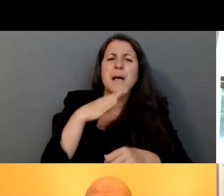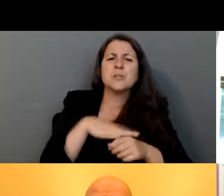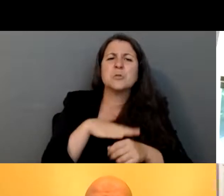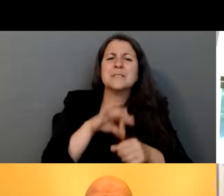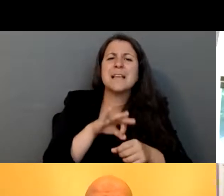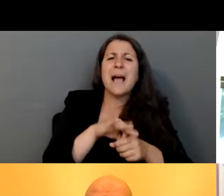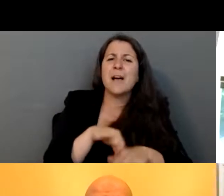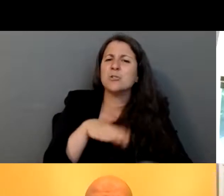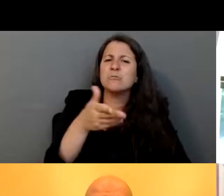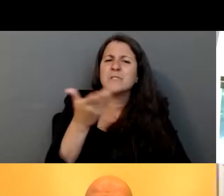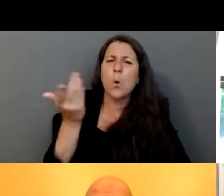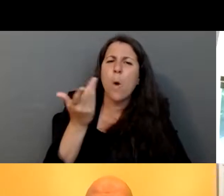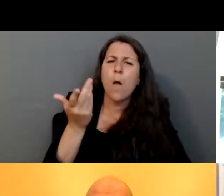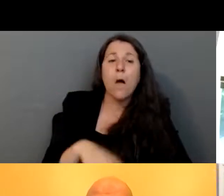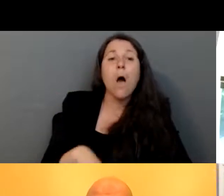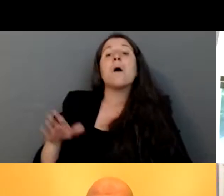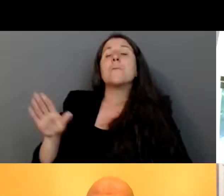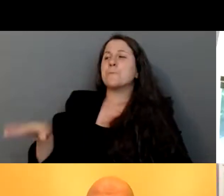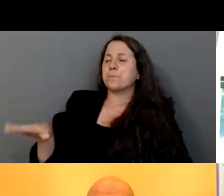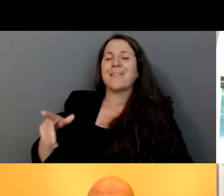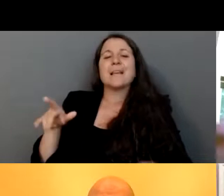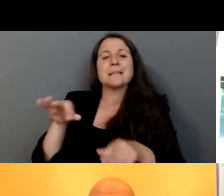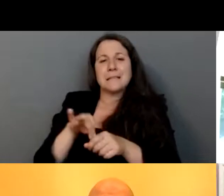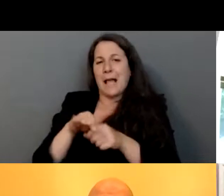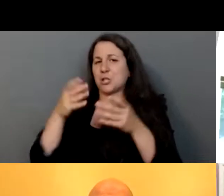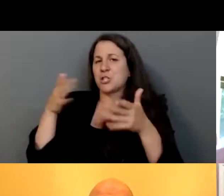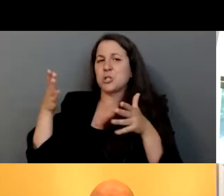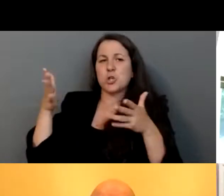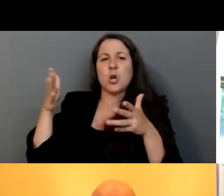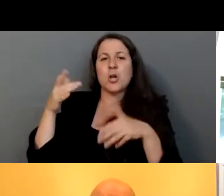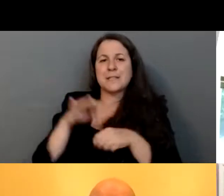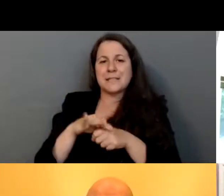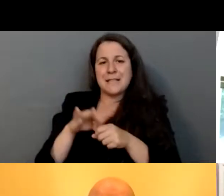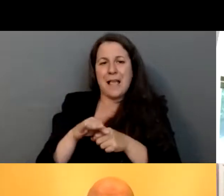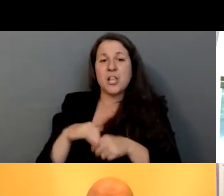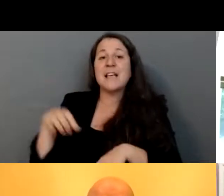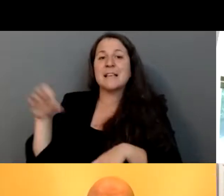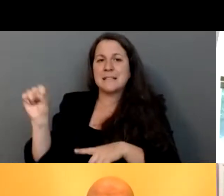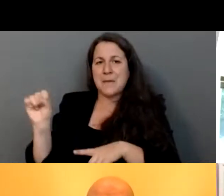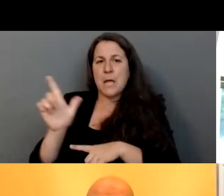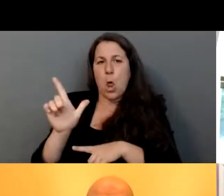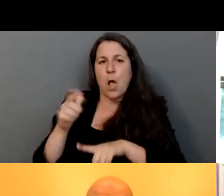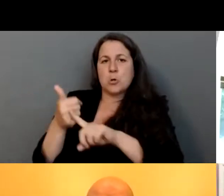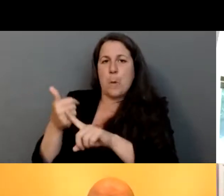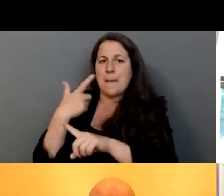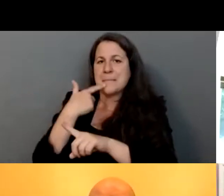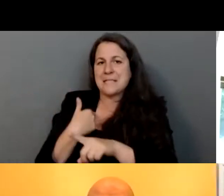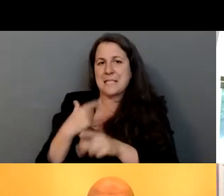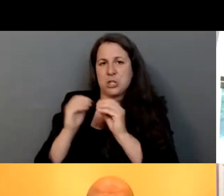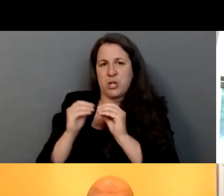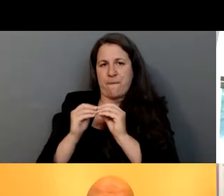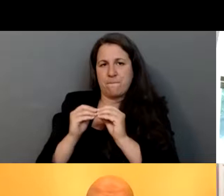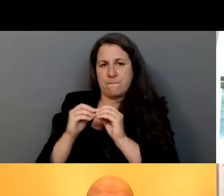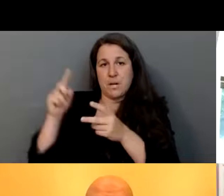Le tirage a déjà été fait. En fait, Sébastien et Laurence ont donné un chiffre.